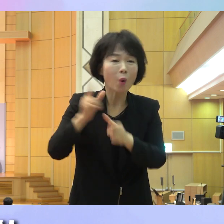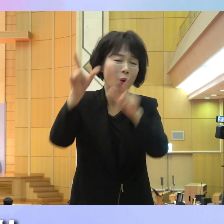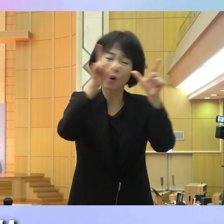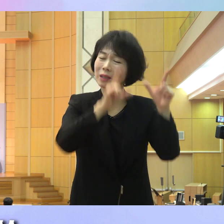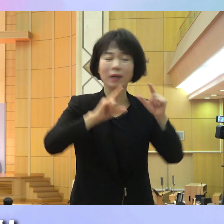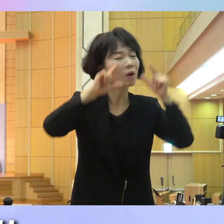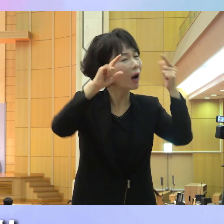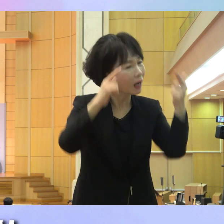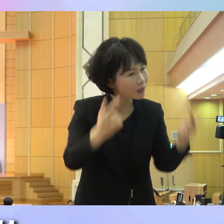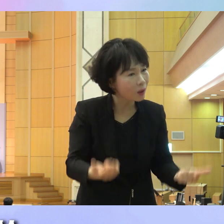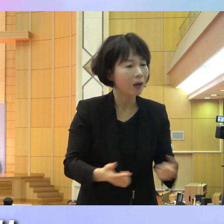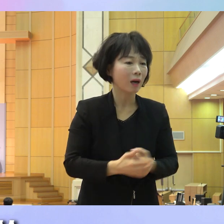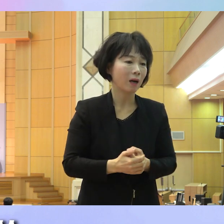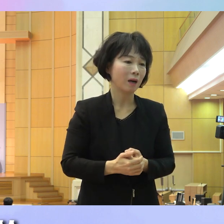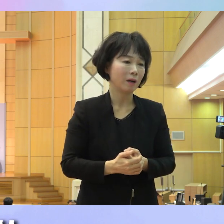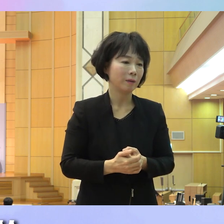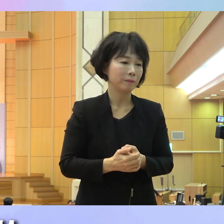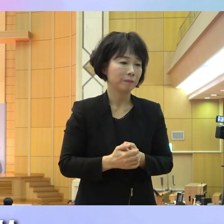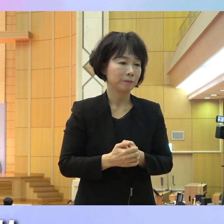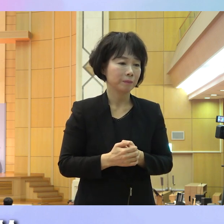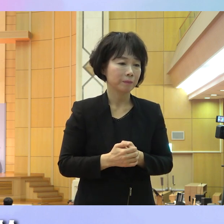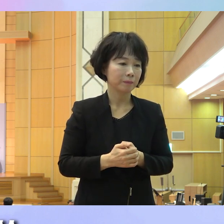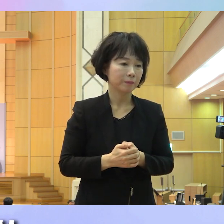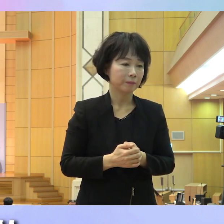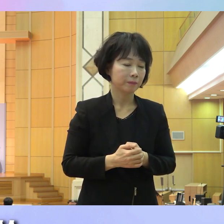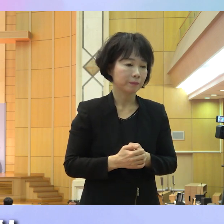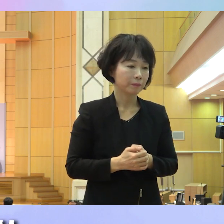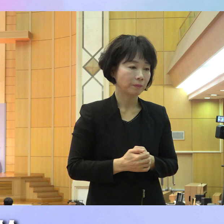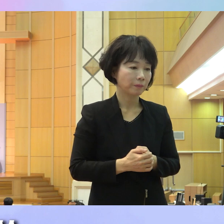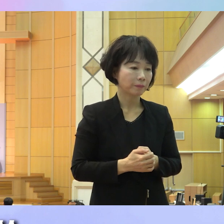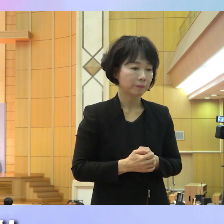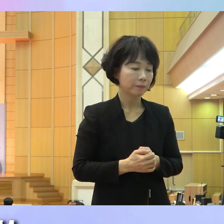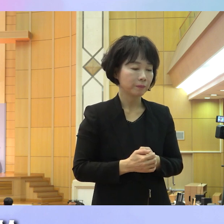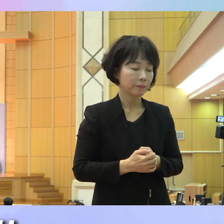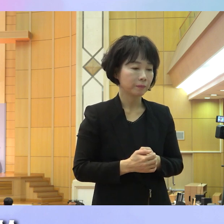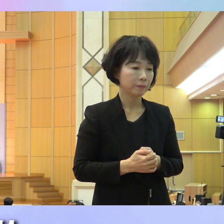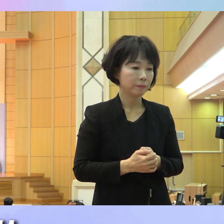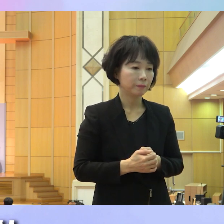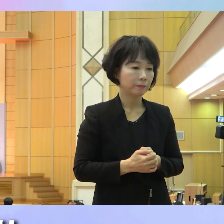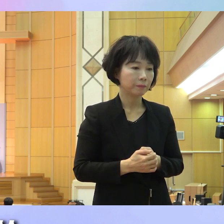양식이 소위 떡이라고 하고 우리나라 사람으로 말하면 밥이라고 말하는데